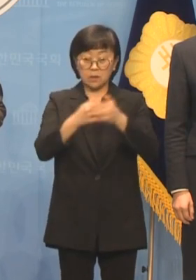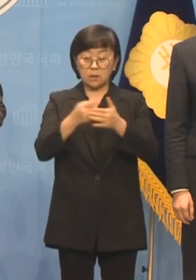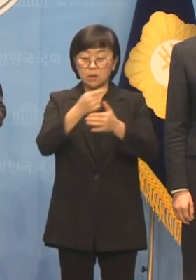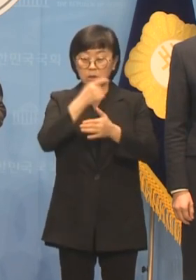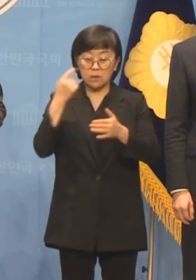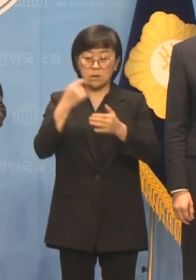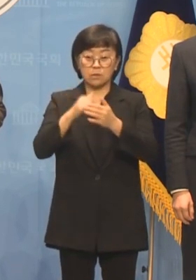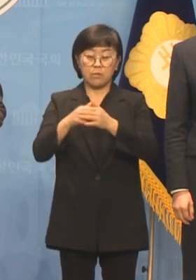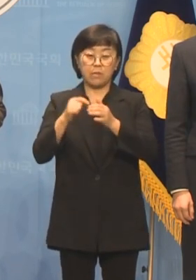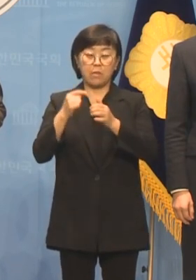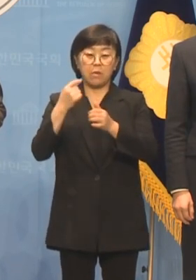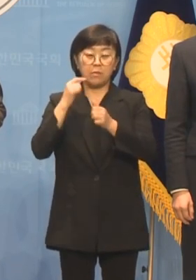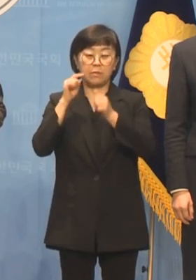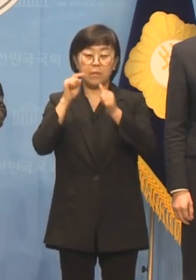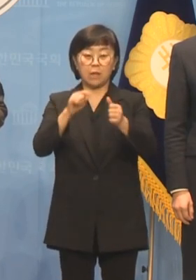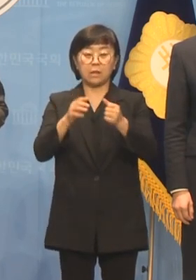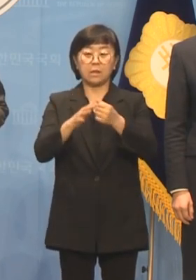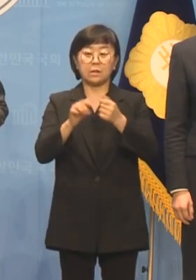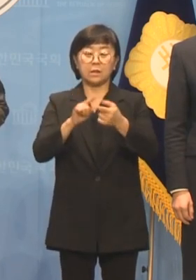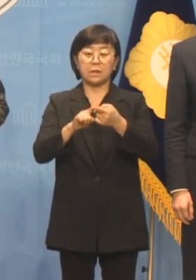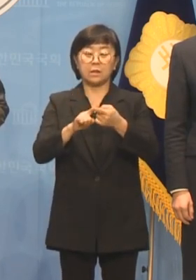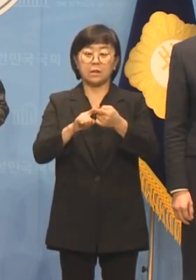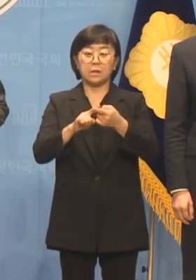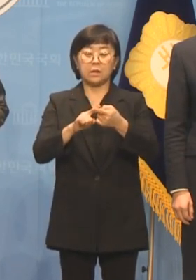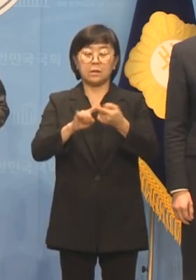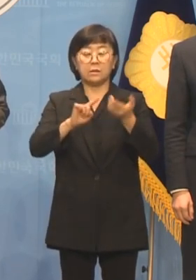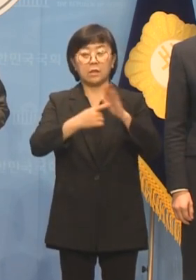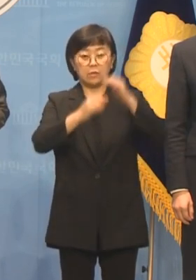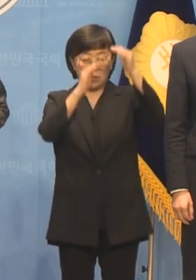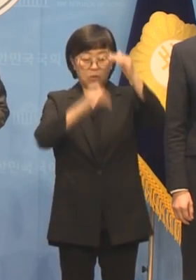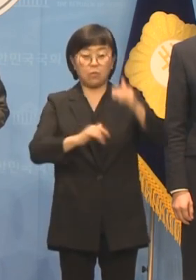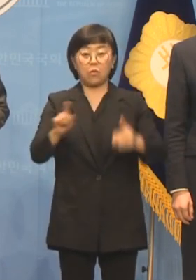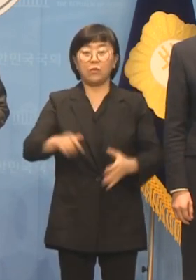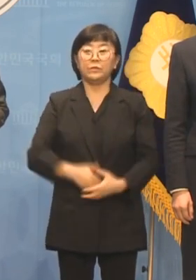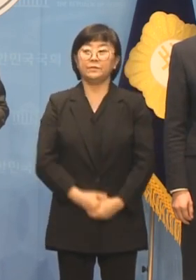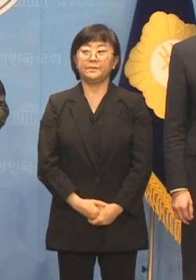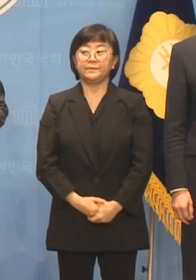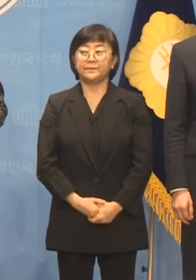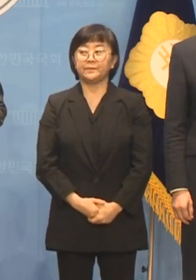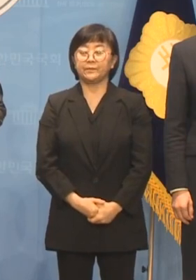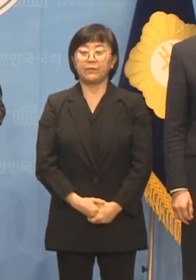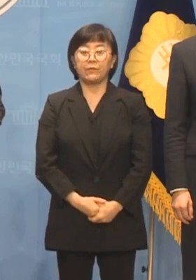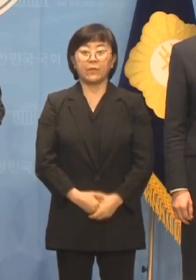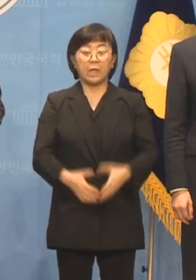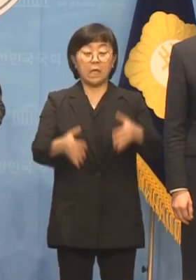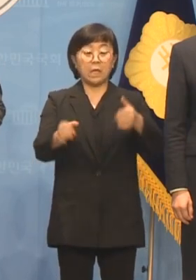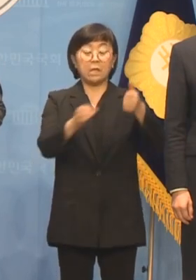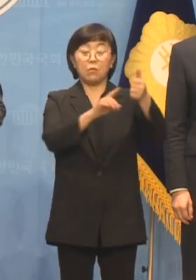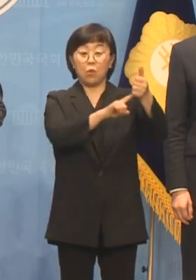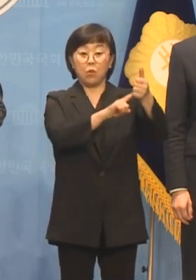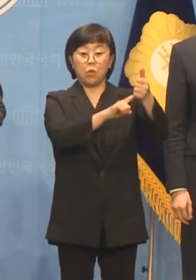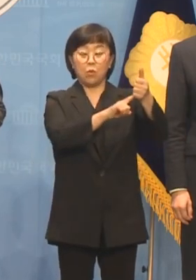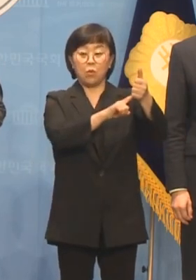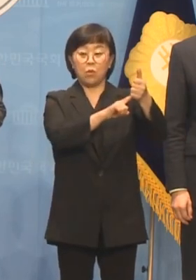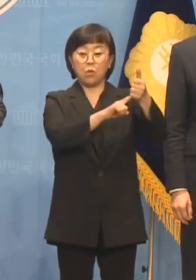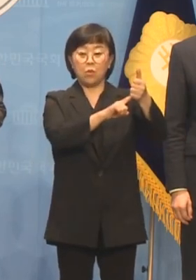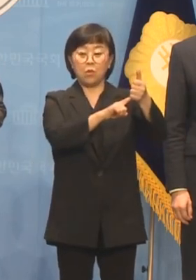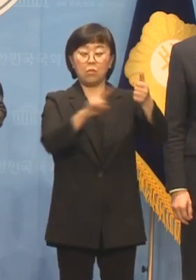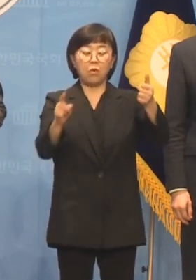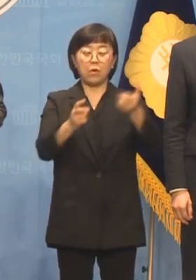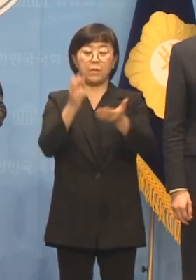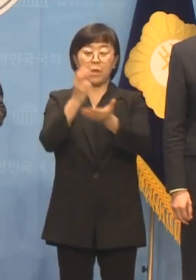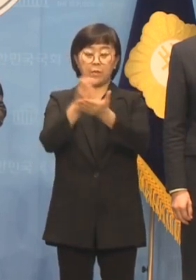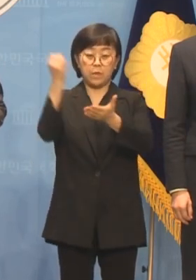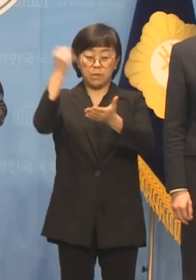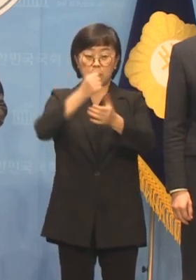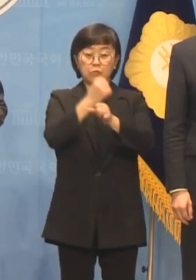위증교사로 조작하여 언론 플레이하고 있는 사건의 실체는 다음과 같다. 김용 전 부원장이 정치자금법 위반 등으로 구속